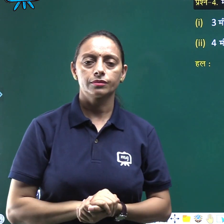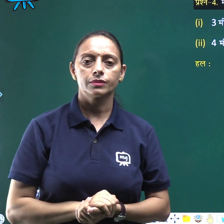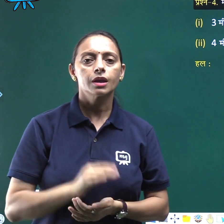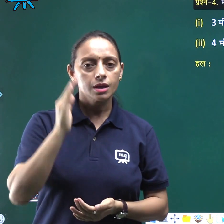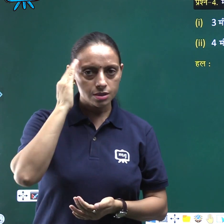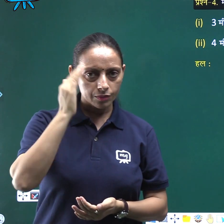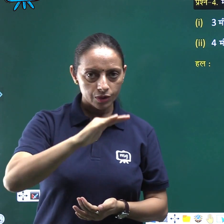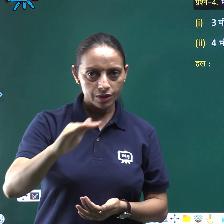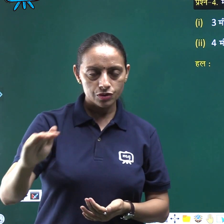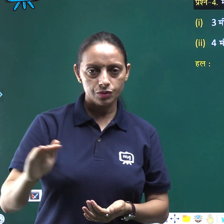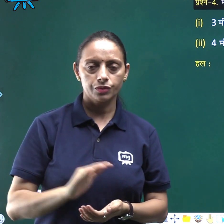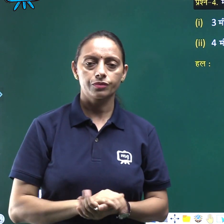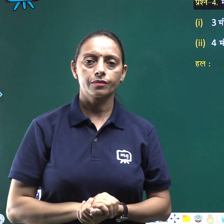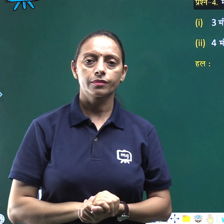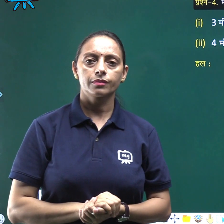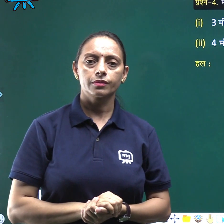समझ में आया बच्चों?